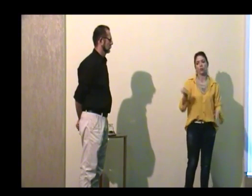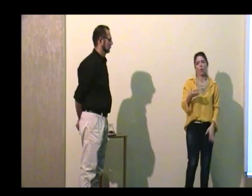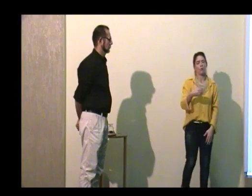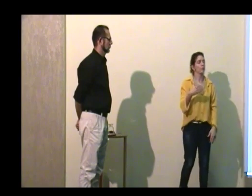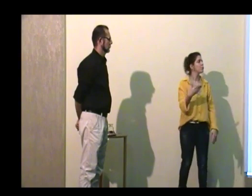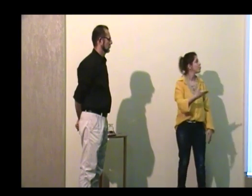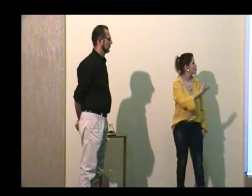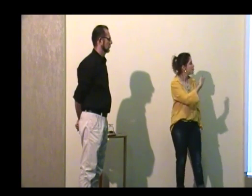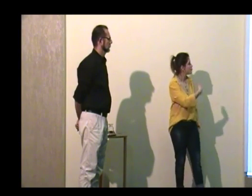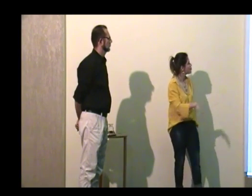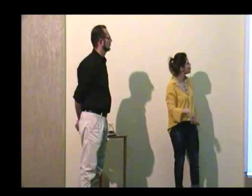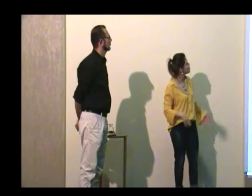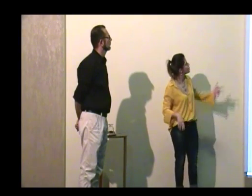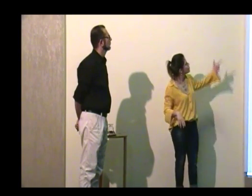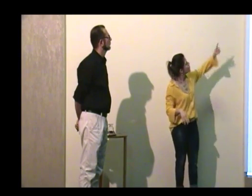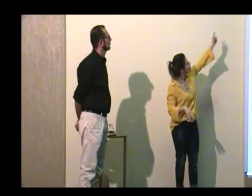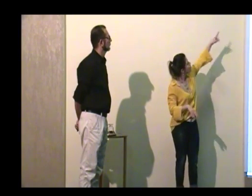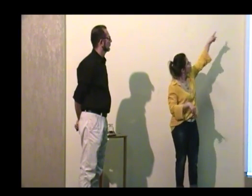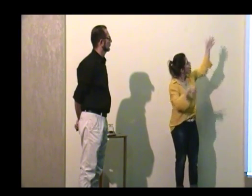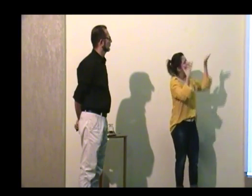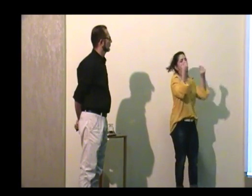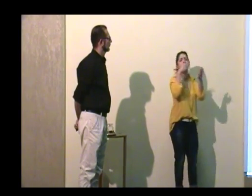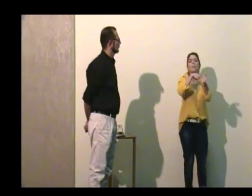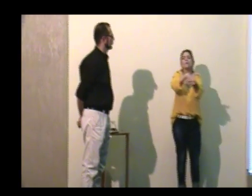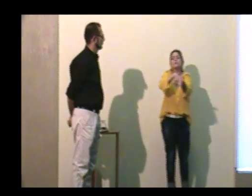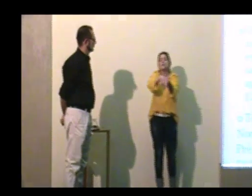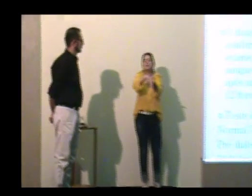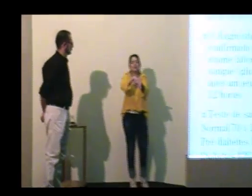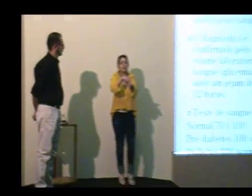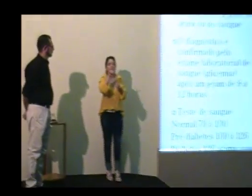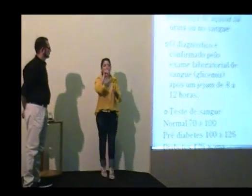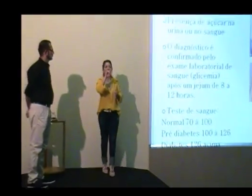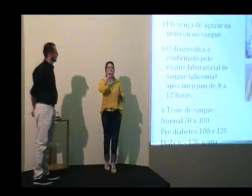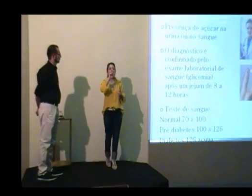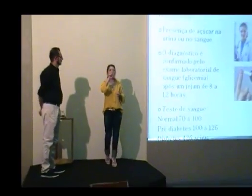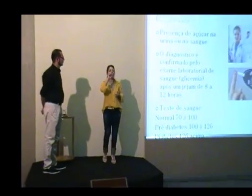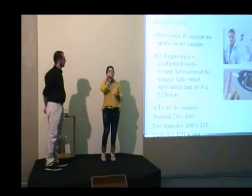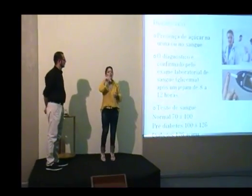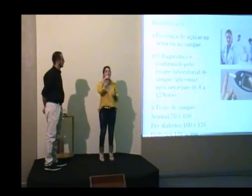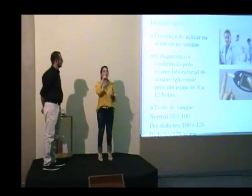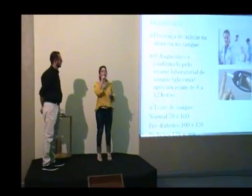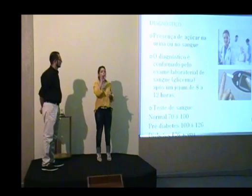diabetes. E a gente tem tecnologias que nos ajudam a fazer isso.